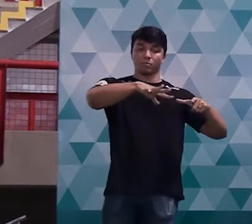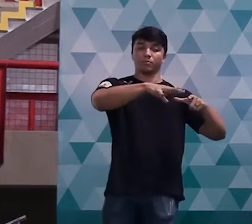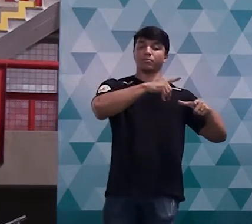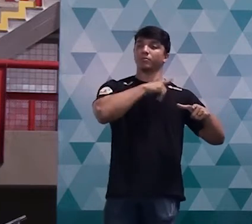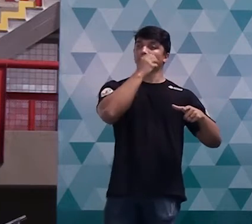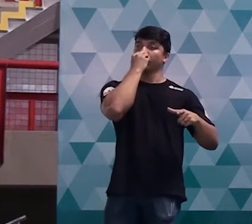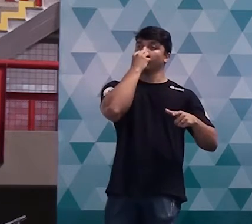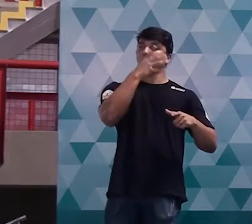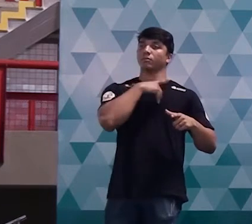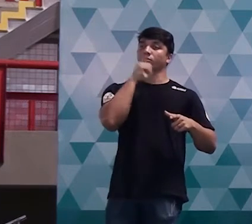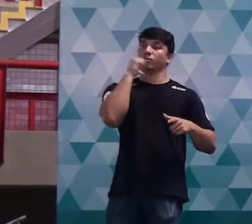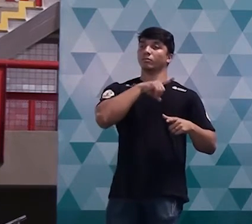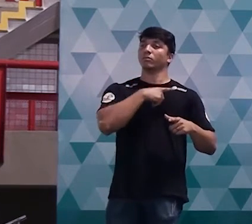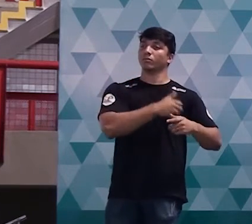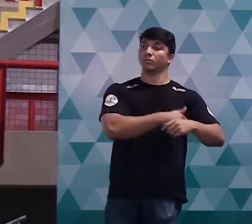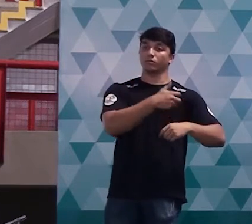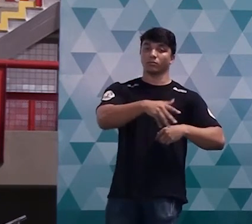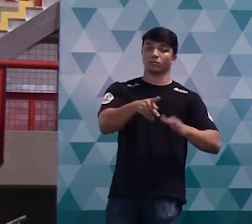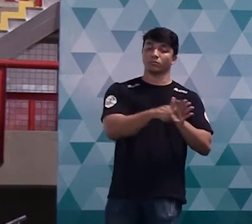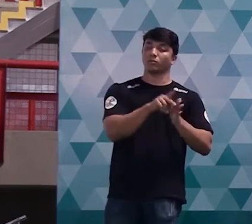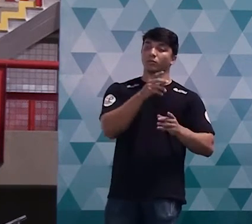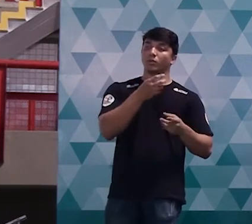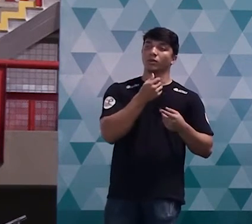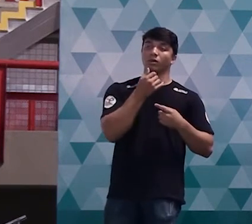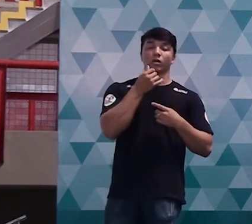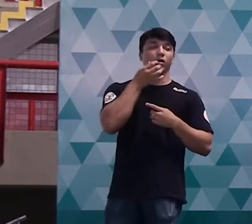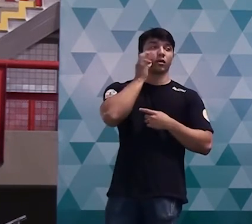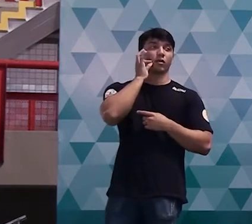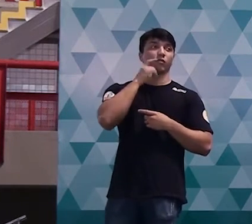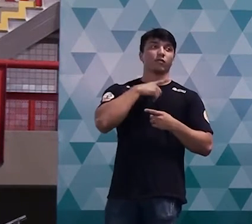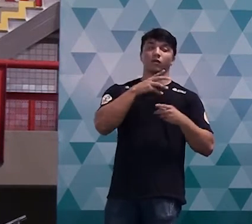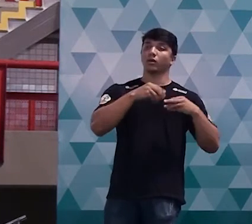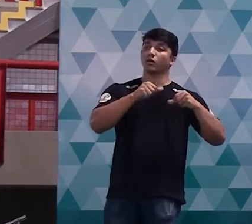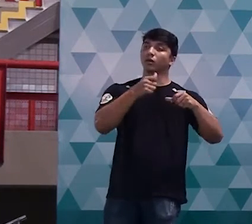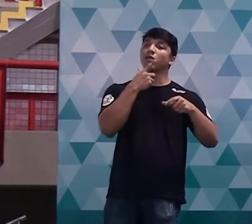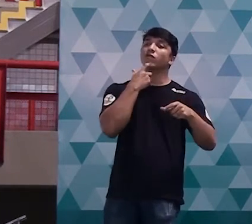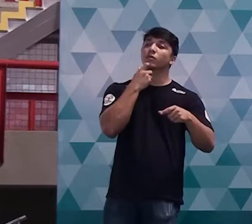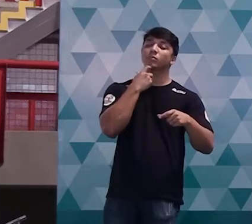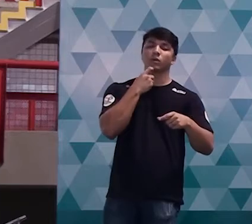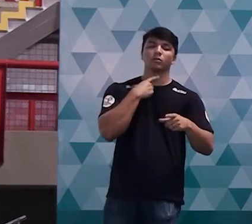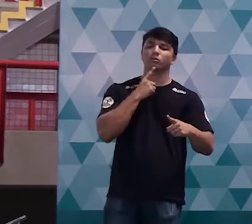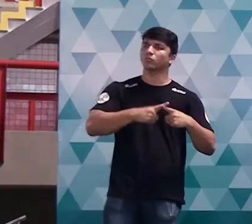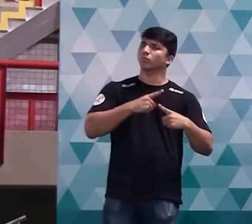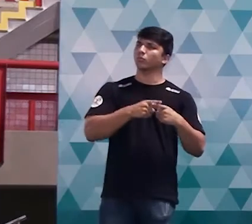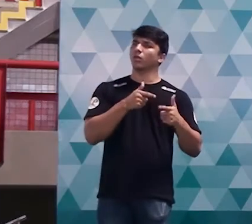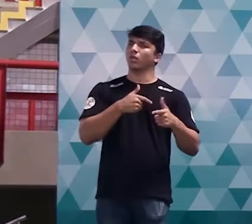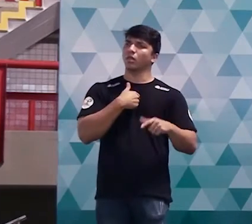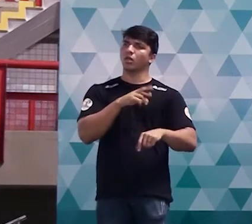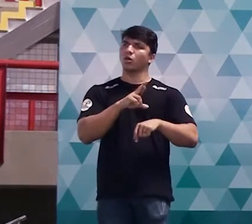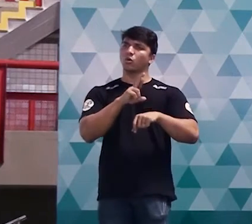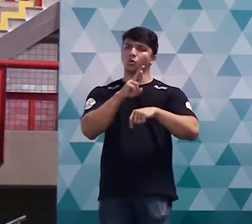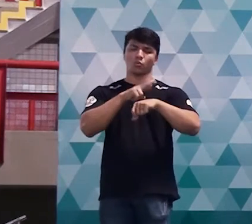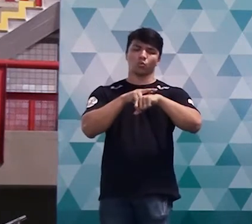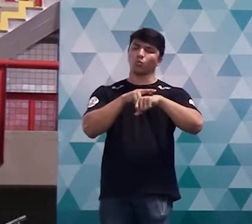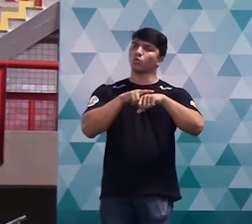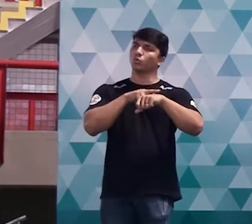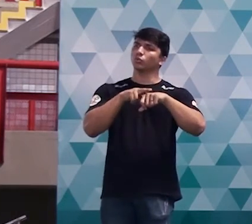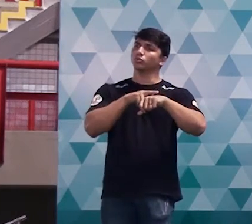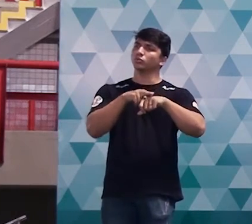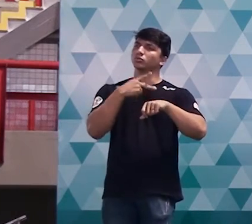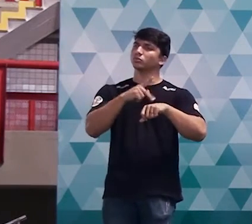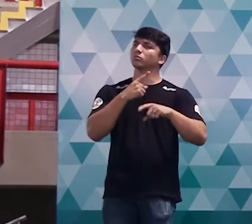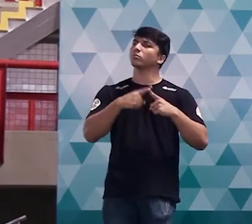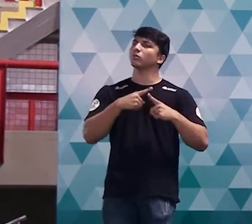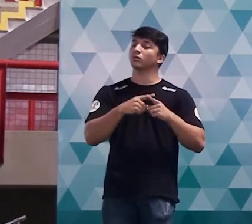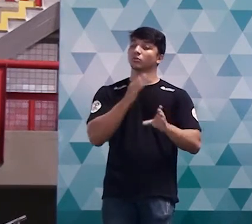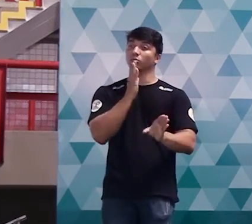extremamente favorável, que era a terra vermelha. Esse ano, por que a gente chama de terra roxa, hein? Por causa dos